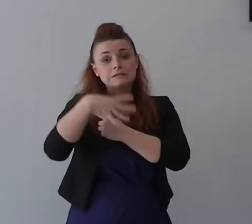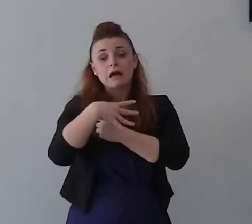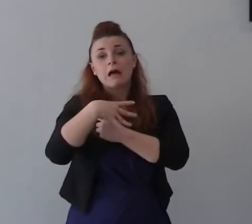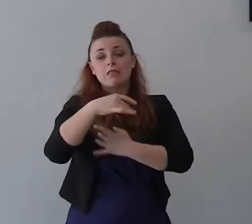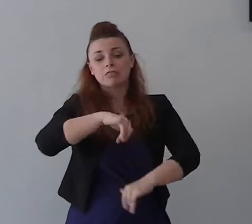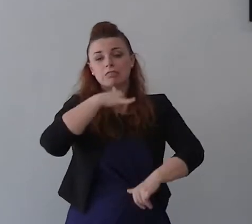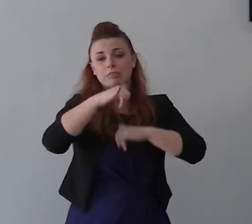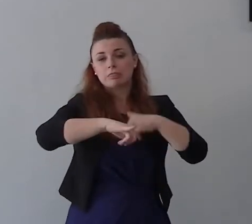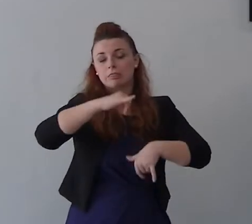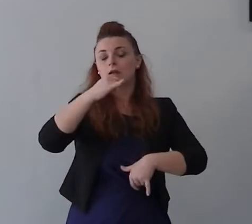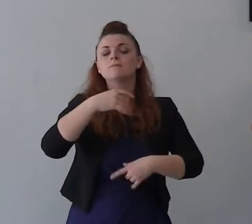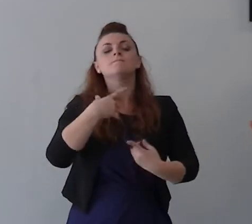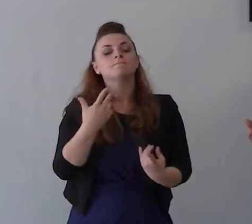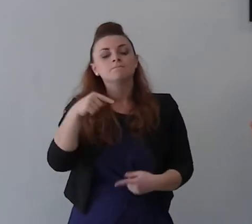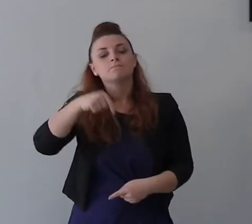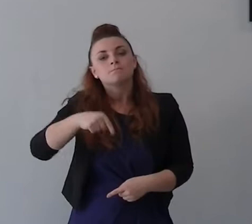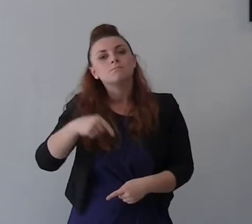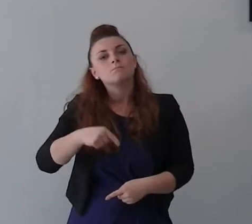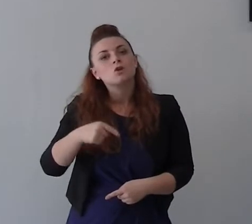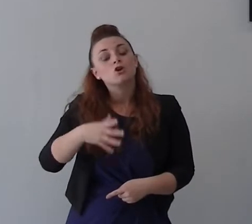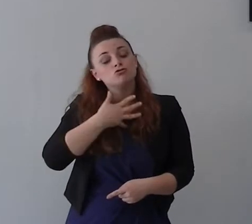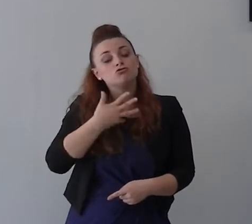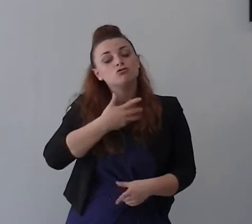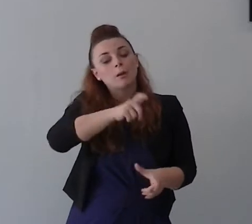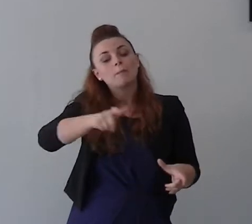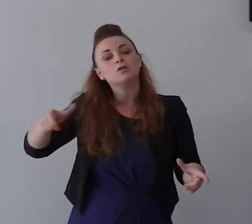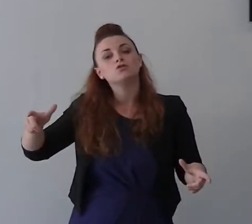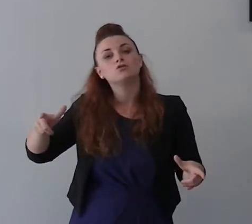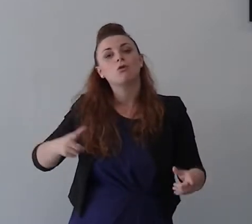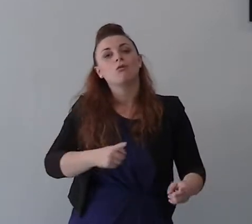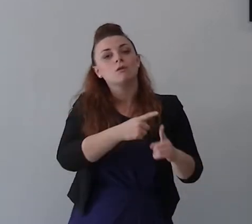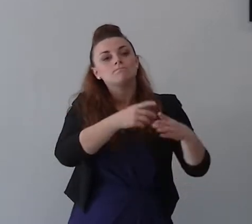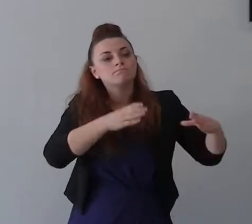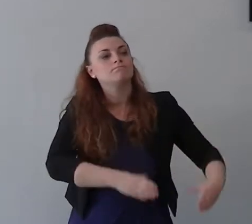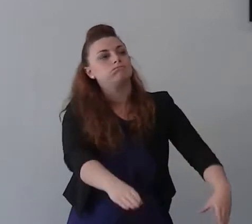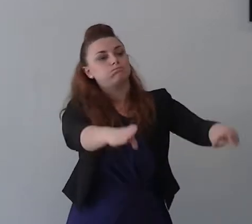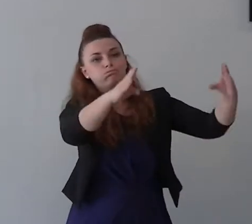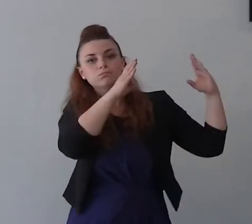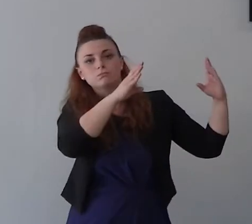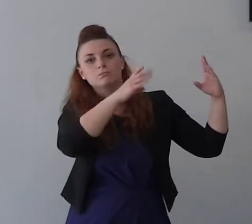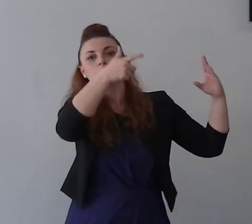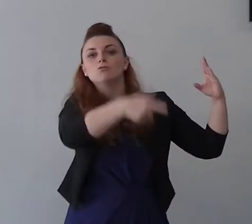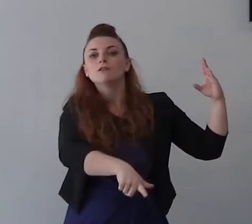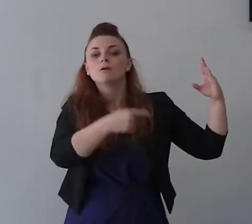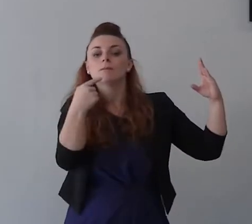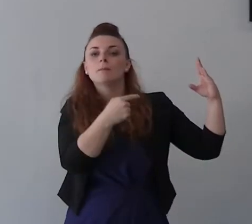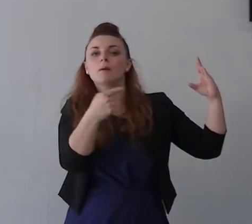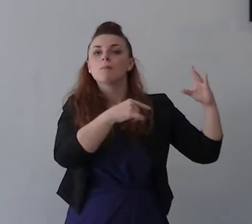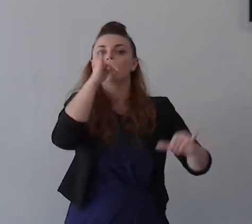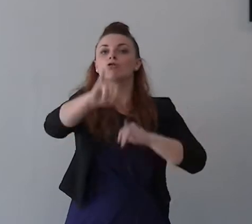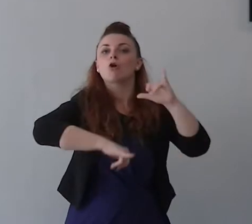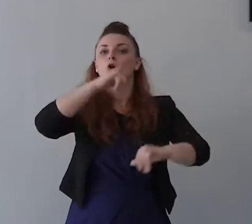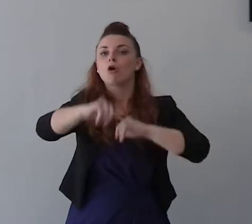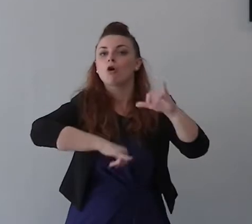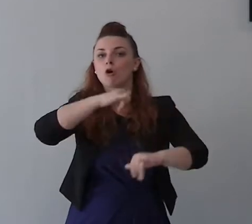al giorno d'oggi ci sono persone che vengono crocifisse perché è una tortura, ma noi la portiamo perché Gesù l'ha trasformato in